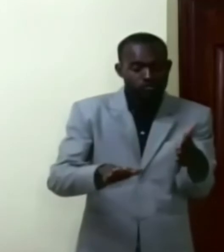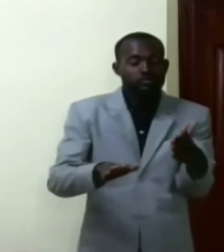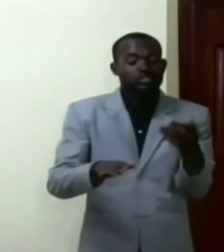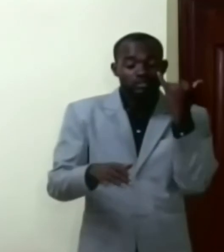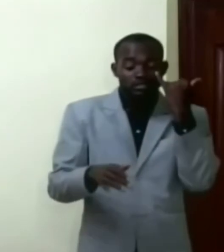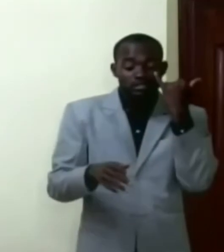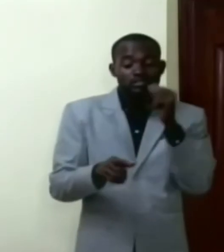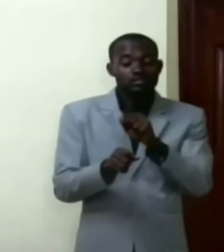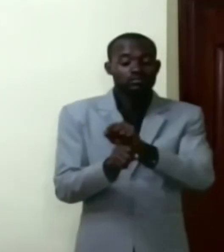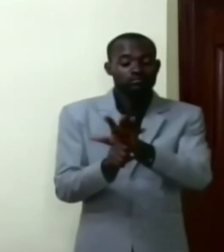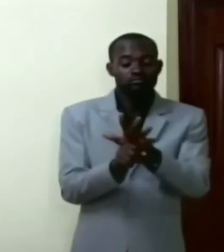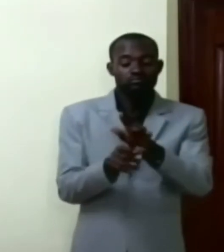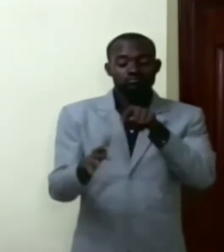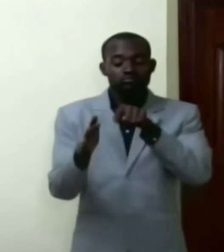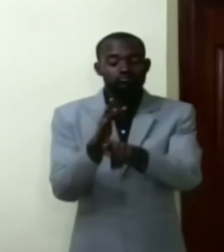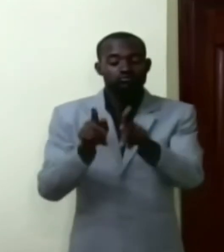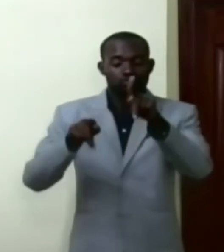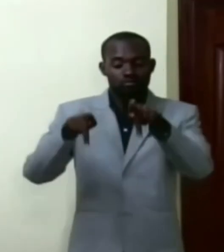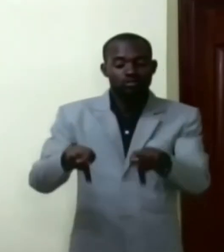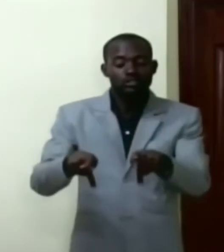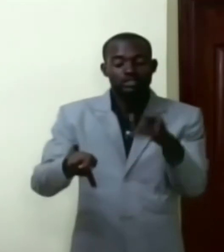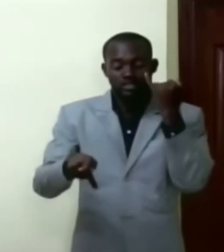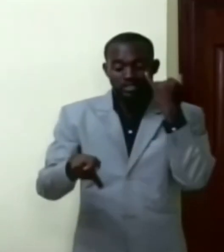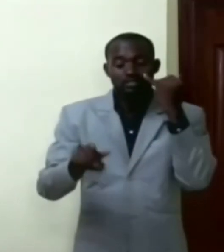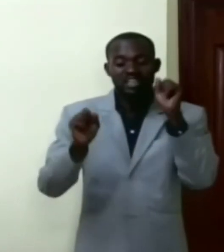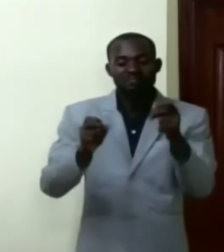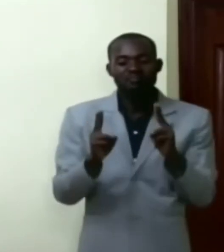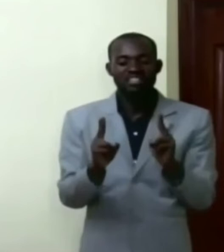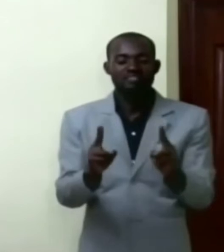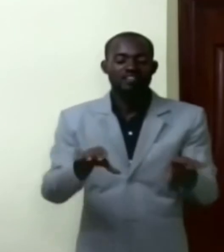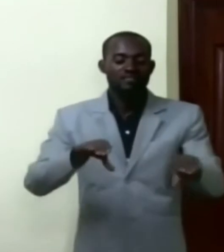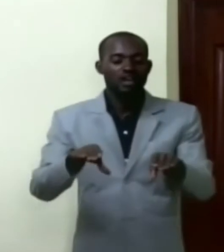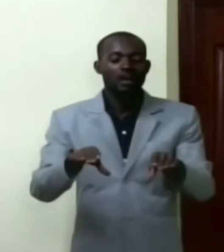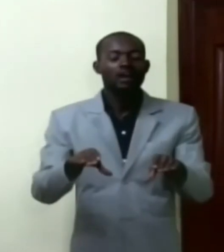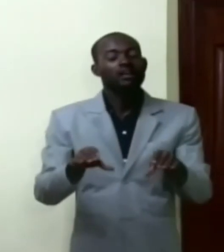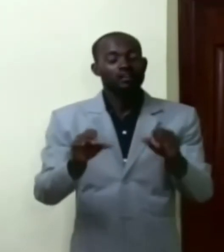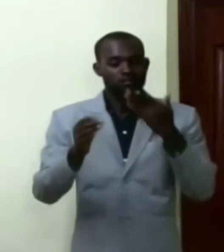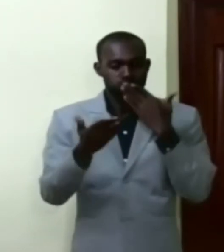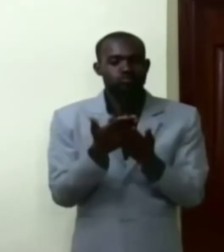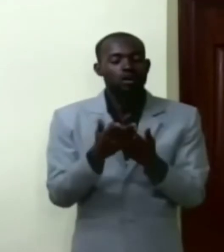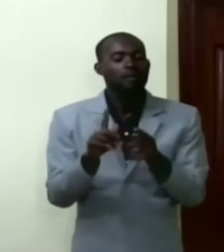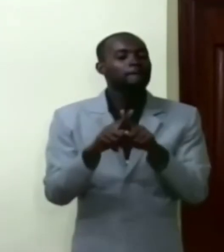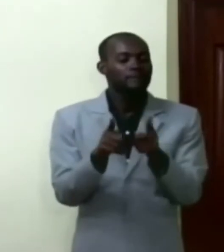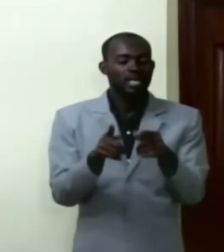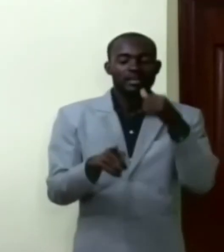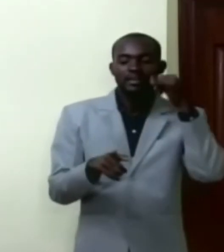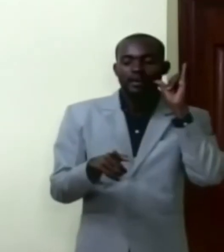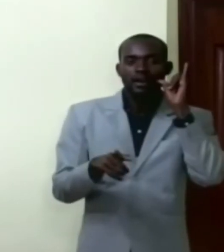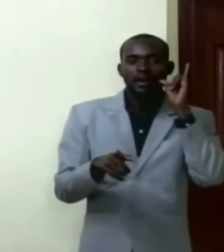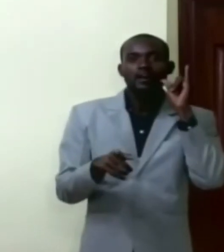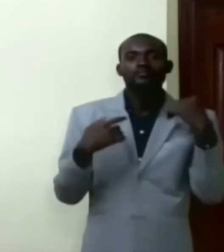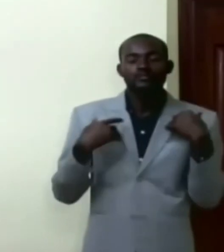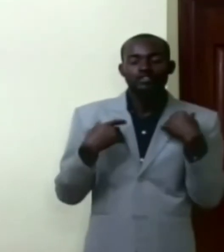si il n'y a qu'à faire l'enterrement, il est bien content. Mais il y a un de vos spécialistes qui te font un petit coup